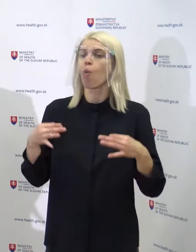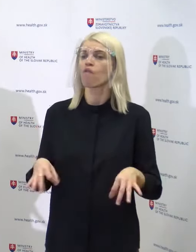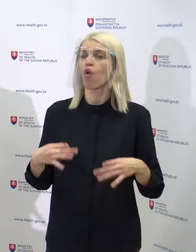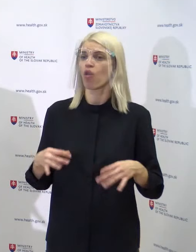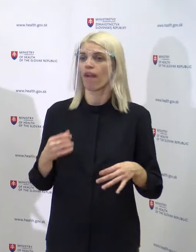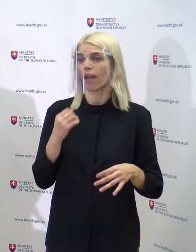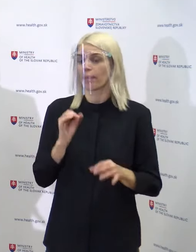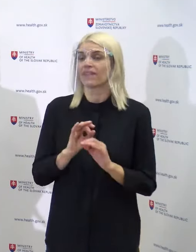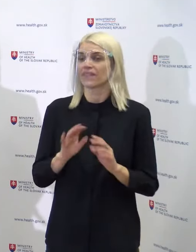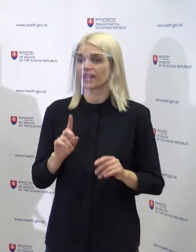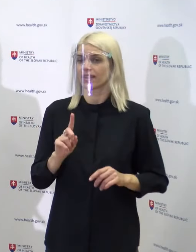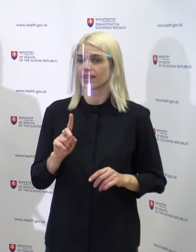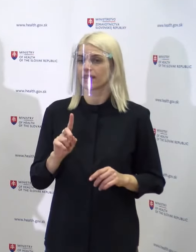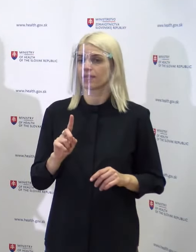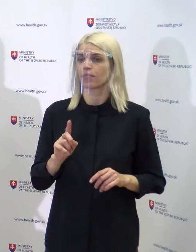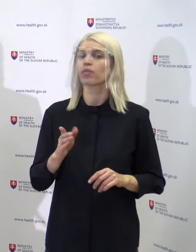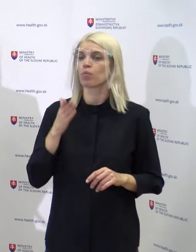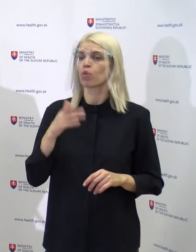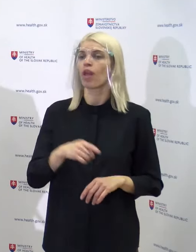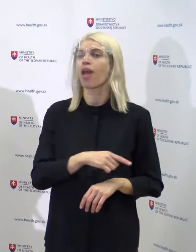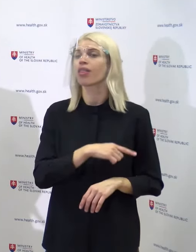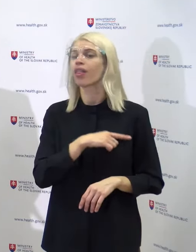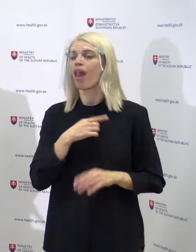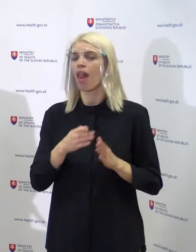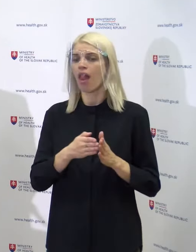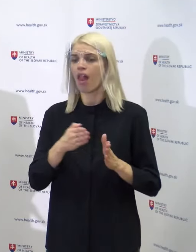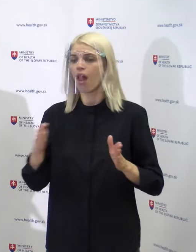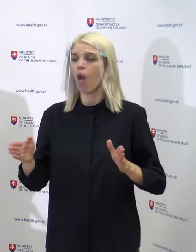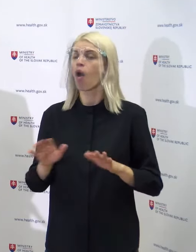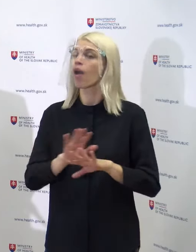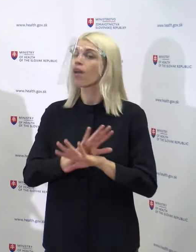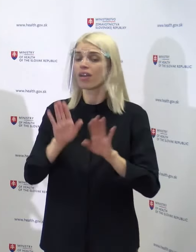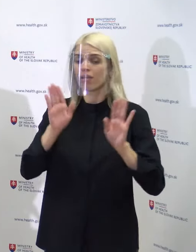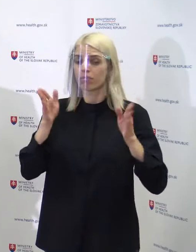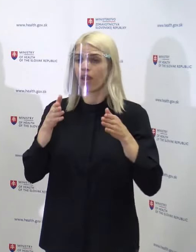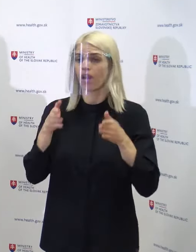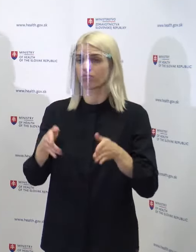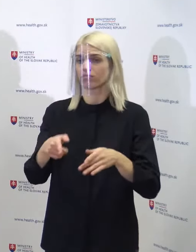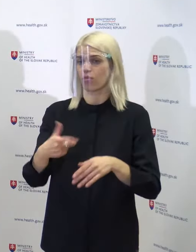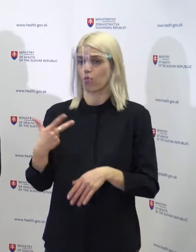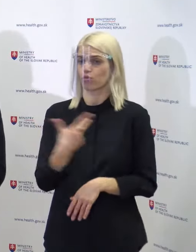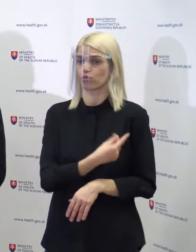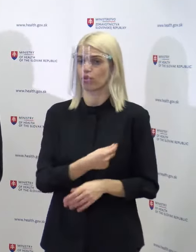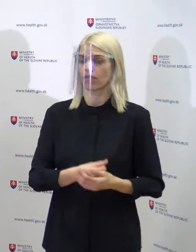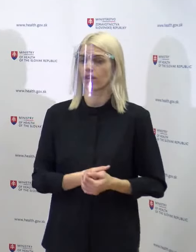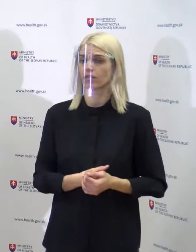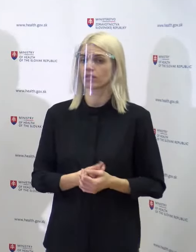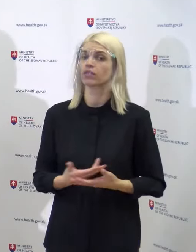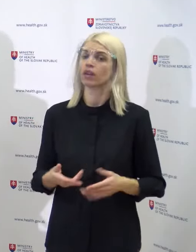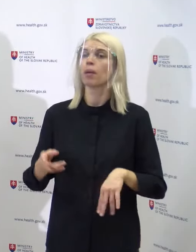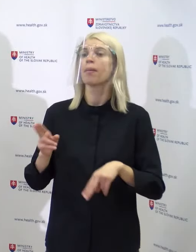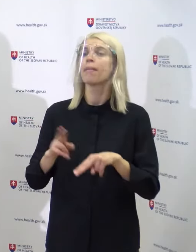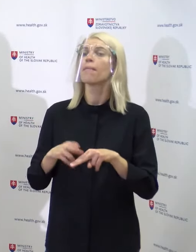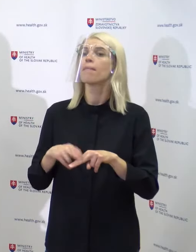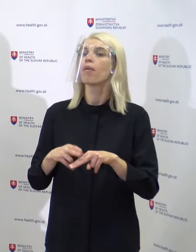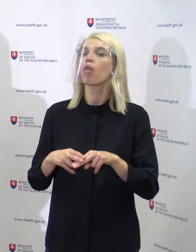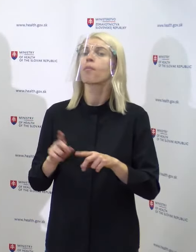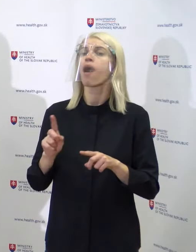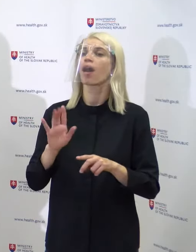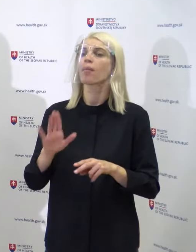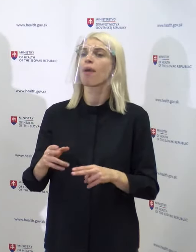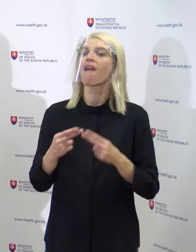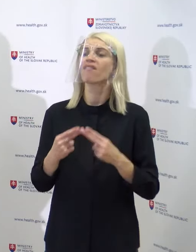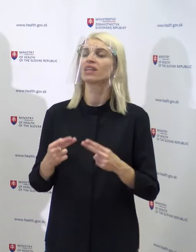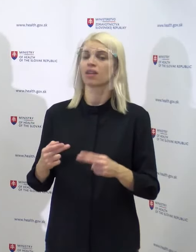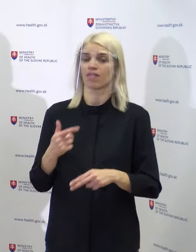hovoriť, bude v veľmi dlhej dobe len pre očkovaných. Stále. Tak to mám týždňa na tom medzi obdobie 25.